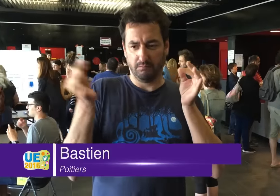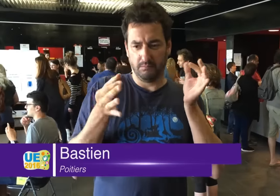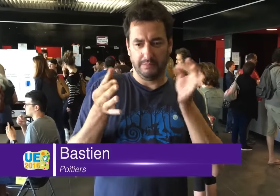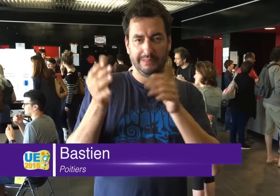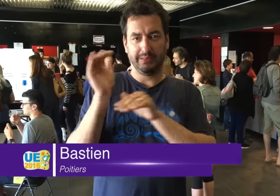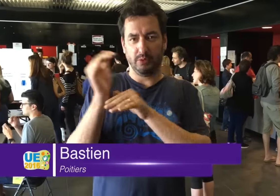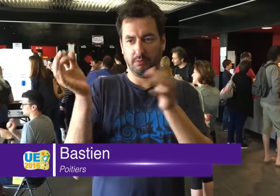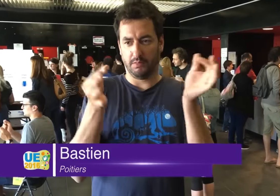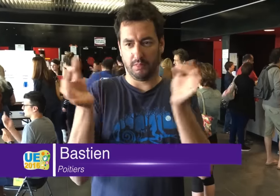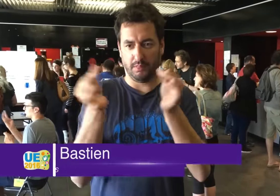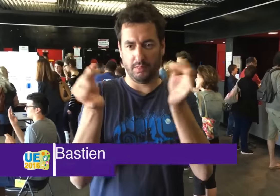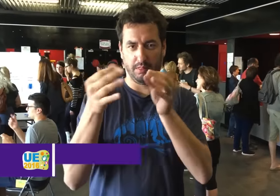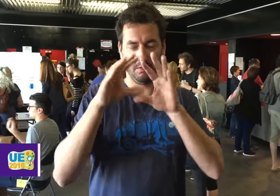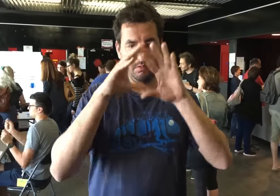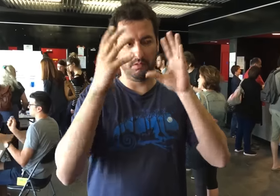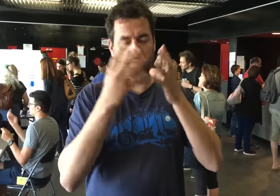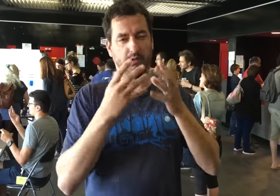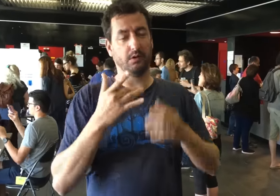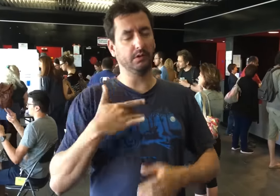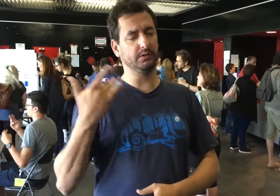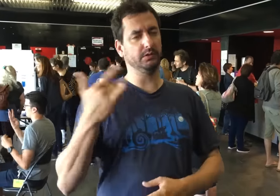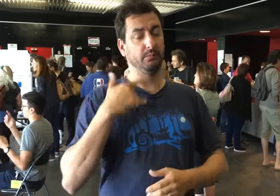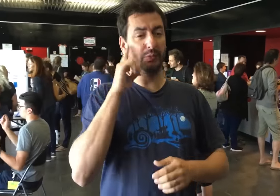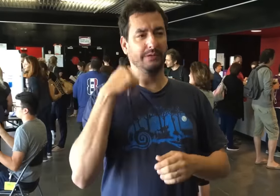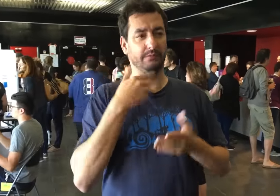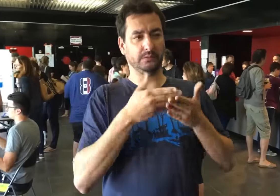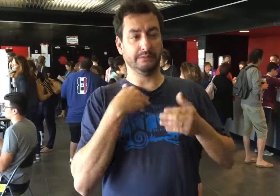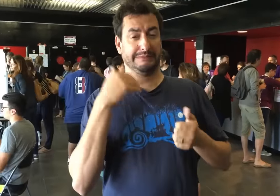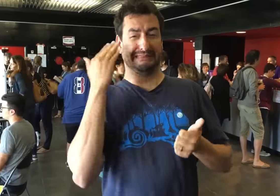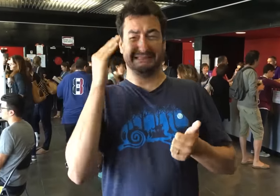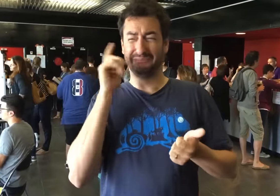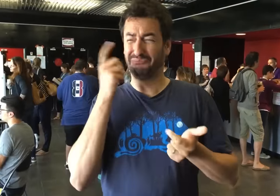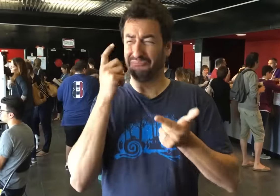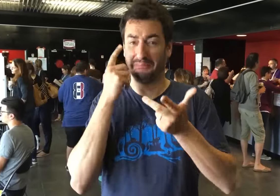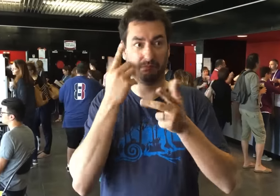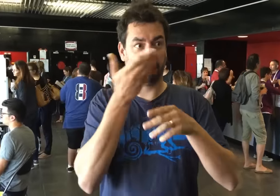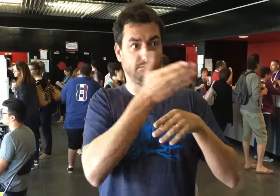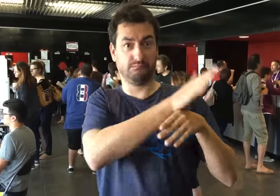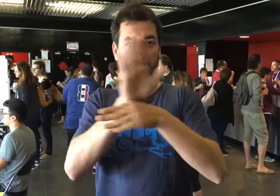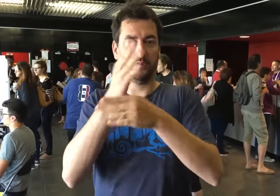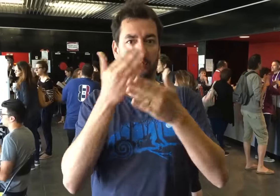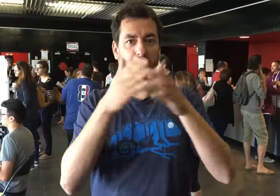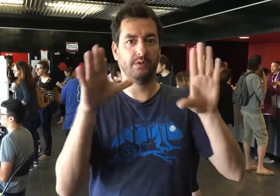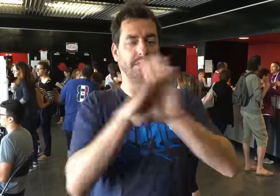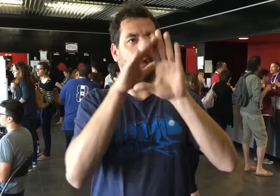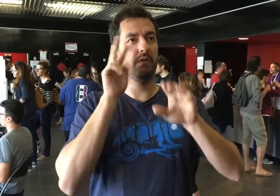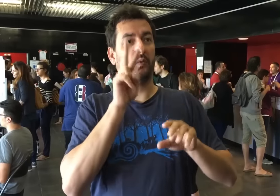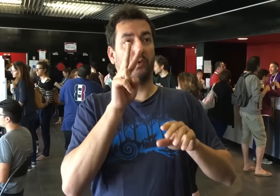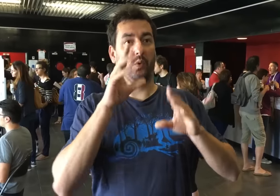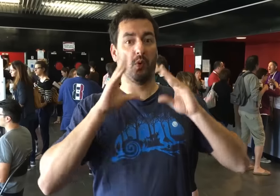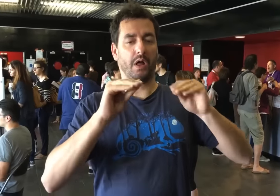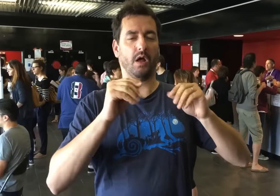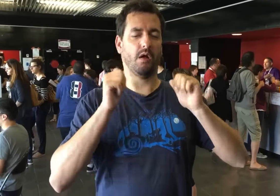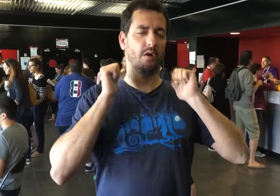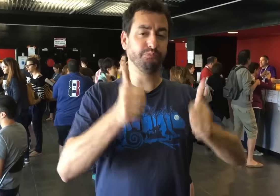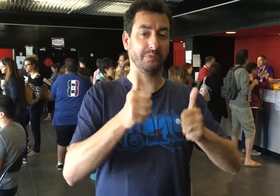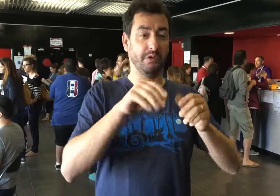Alors cette histoire avec ces différents témoignages est quelque chose de très intéressant. C'est des choses que l'on sait peut-être, mais qui est important de mettre en lumière face